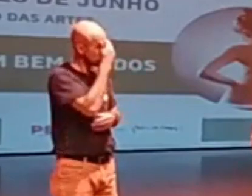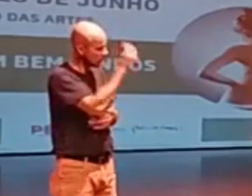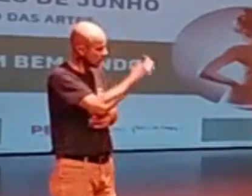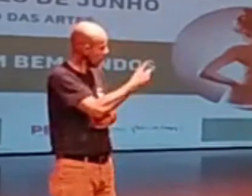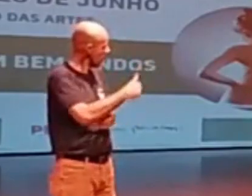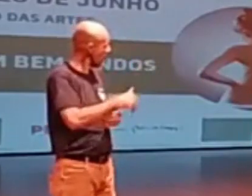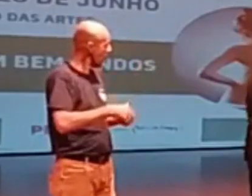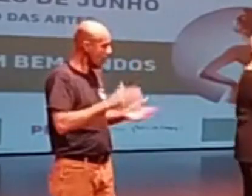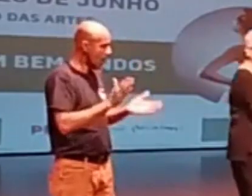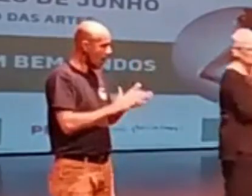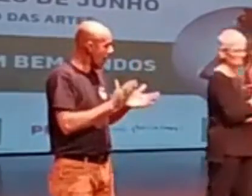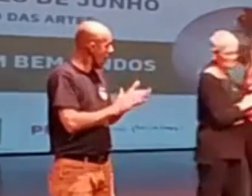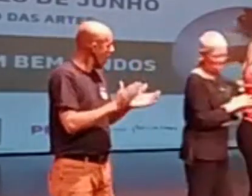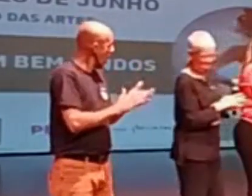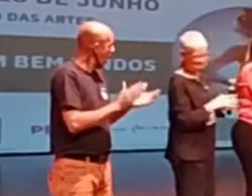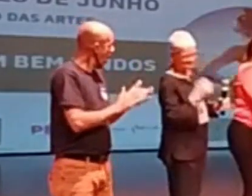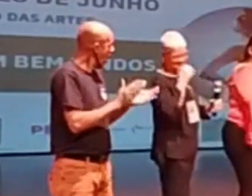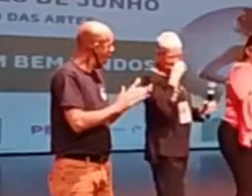linda.